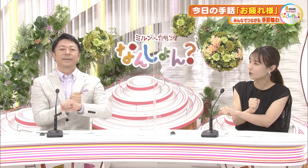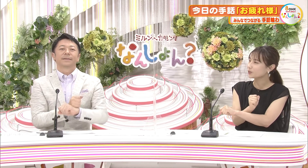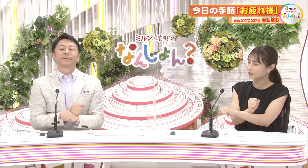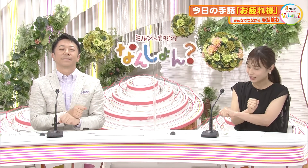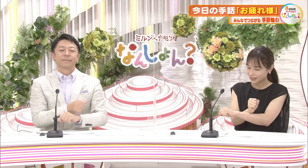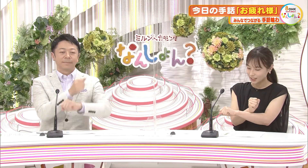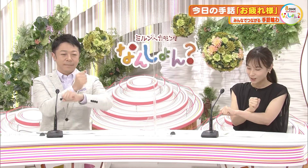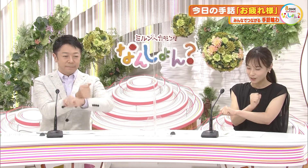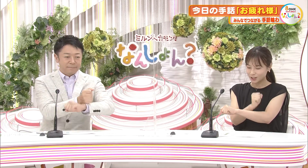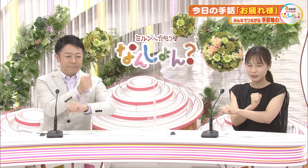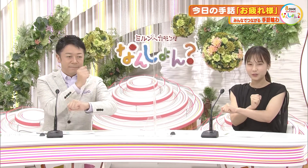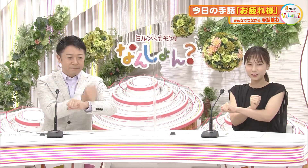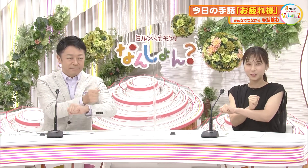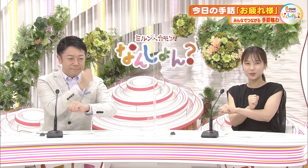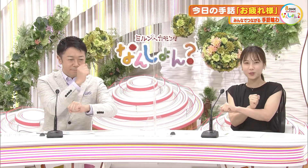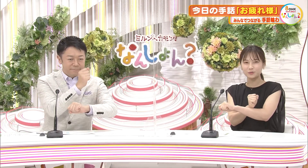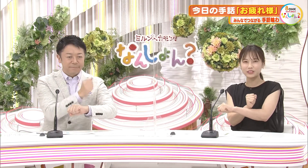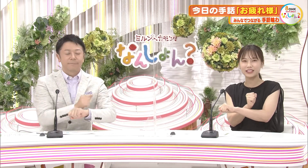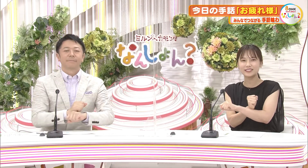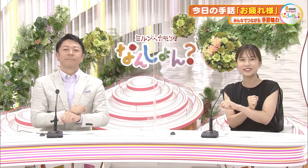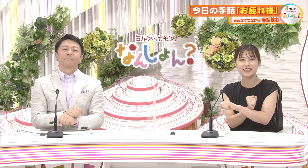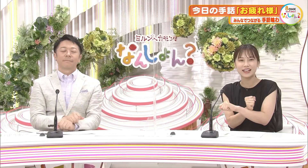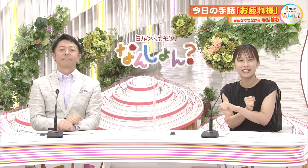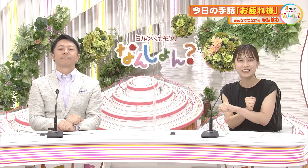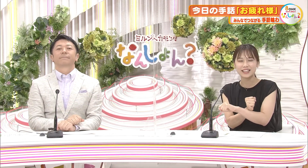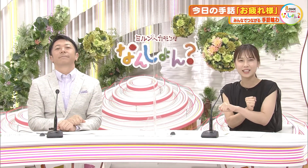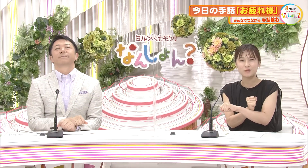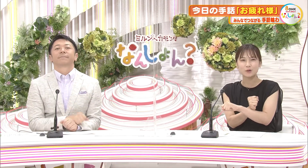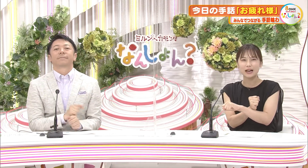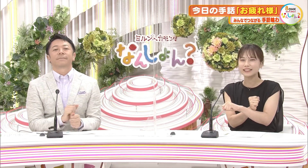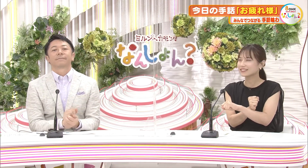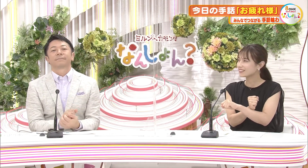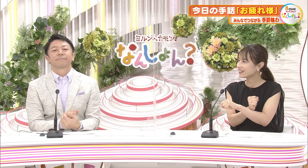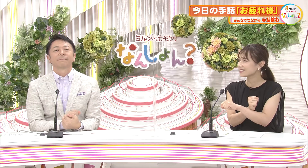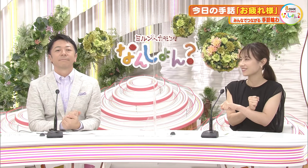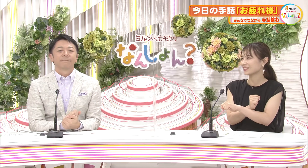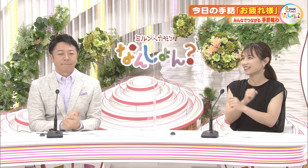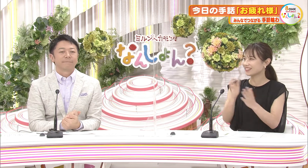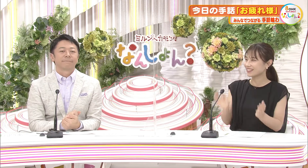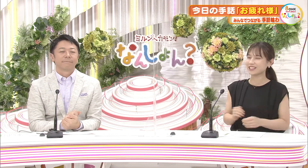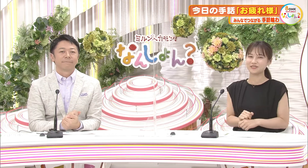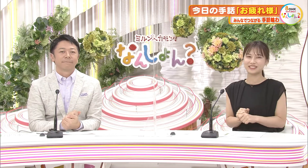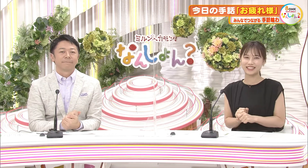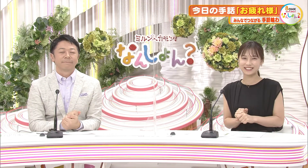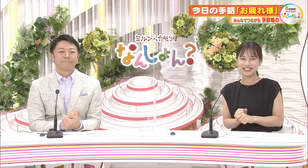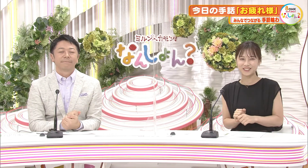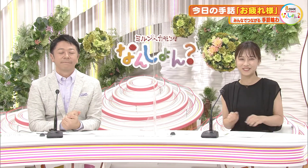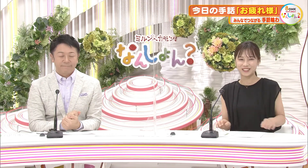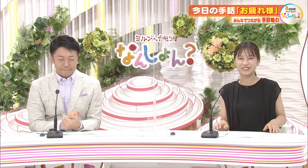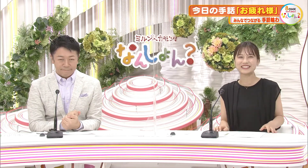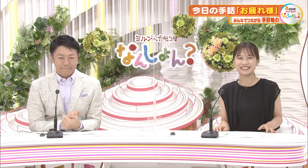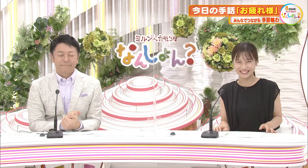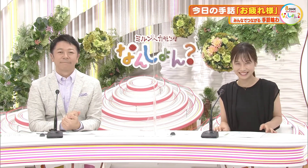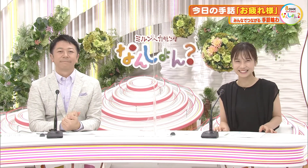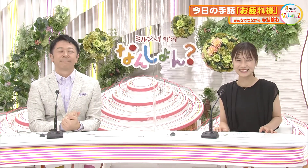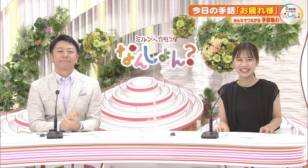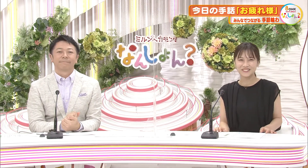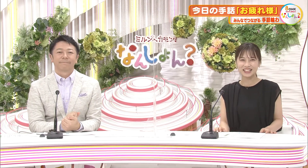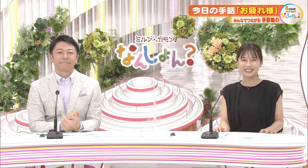ので、まあ、画面越しのちょっと無機質な会議も温かい、少し温かい気持ちで最後終われますよね、皆さんも